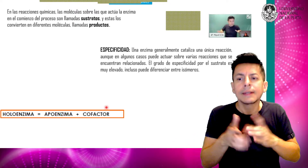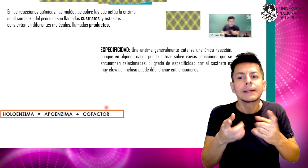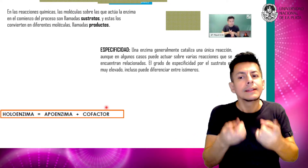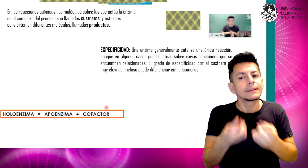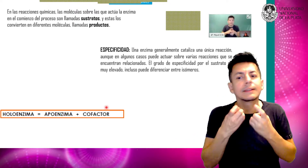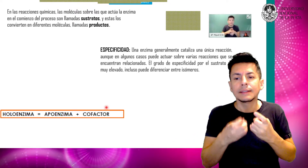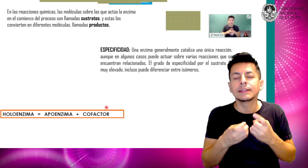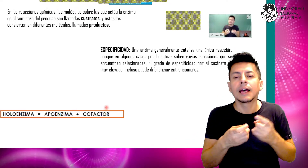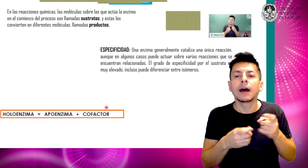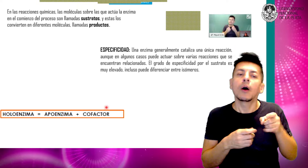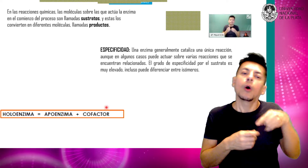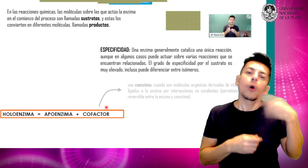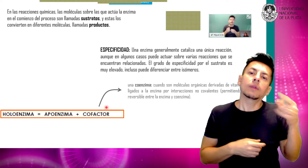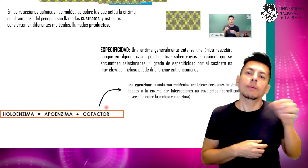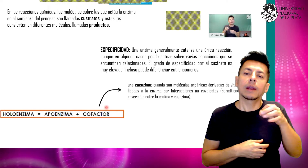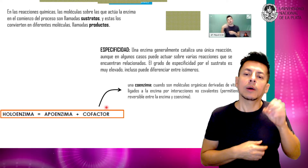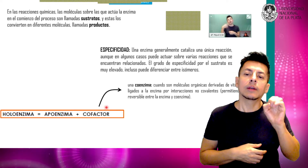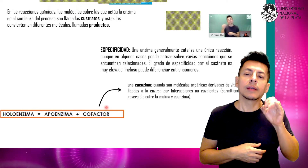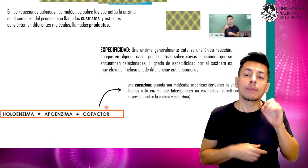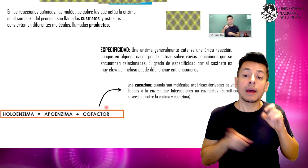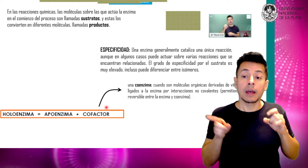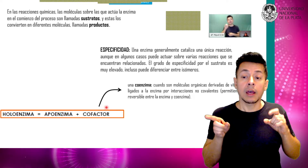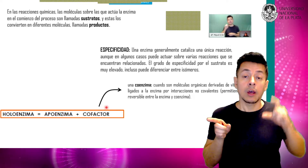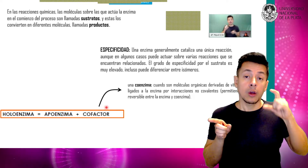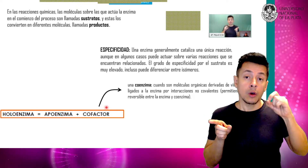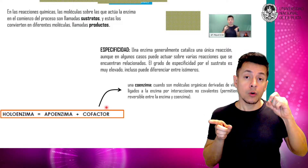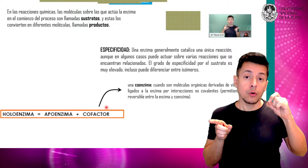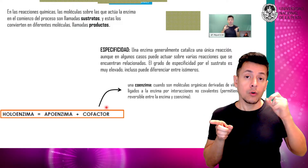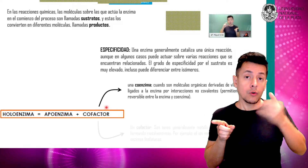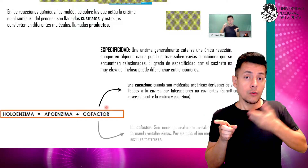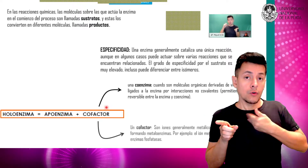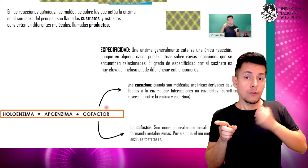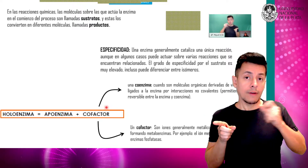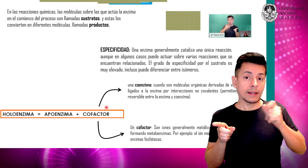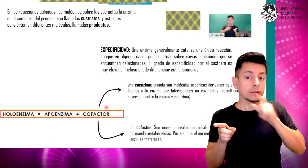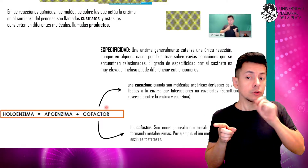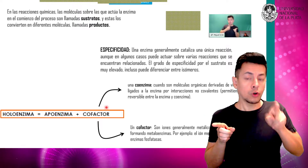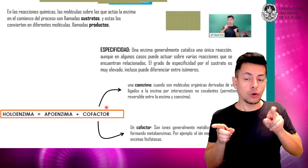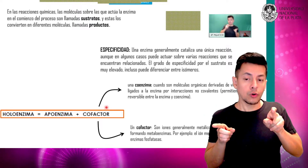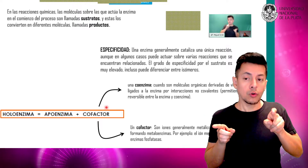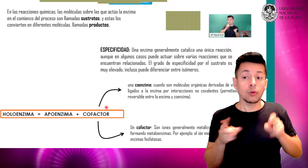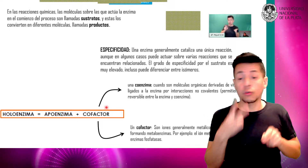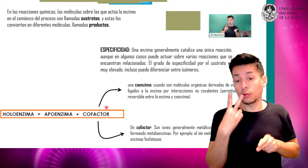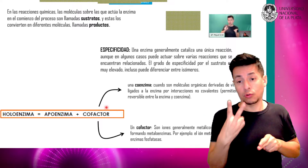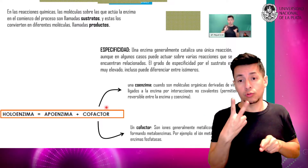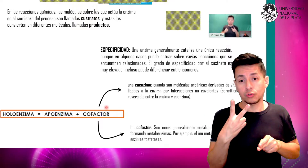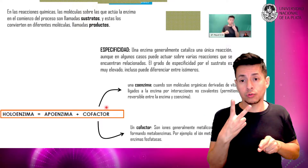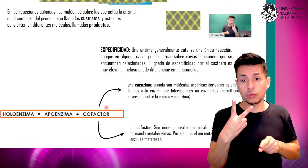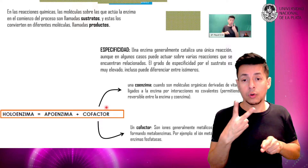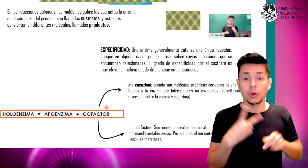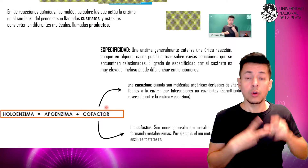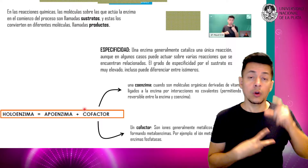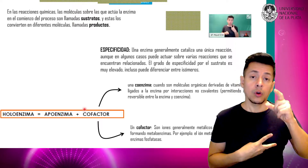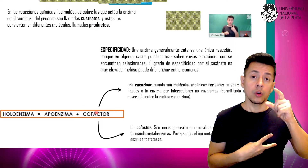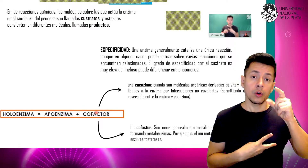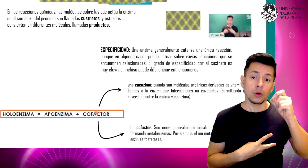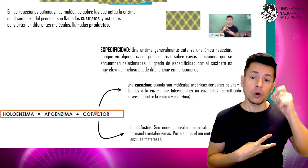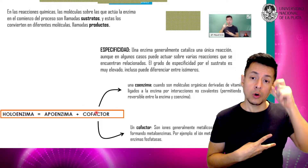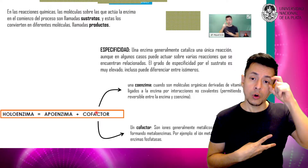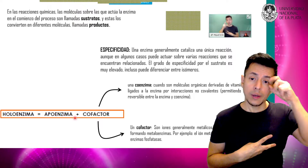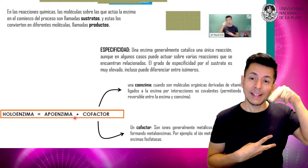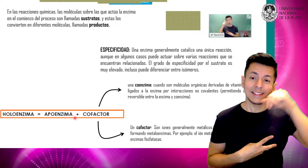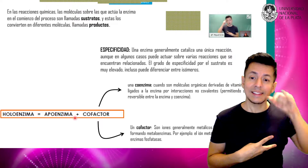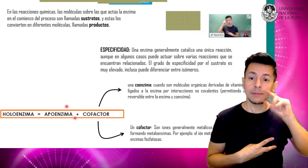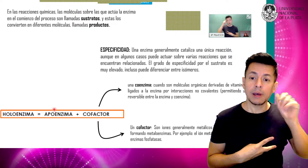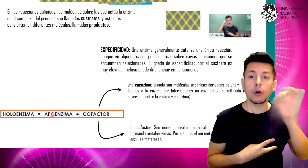Estos cofactores pueden ser de dos tipos. Pueden ser coenzimas o cofactores. ¿Qué significa